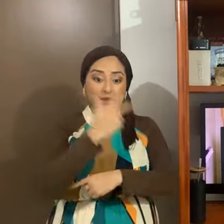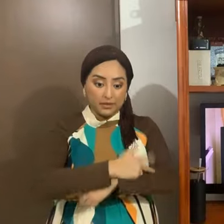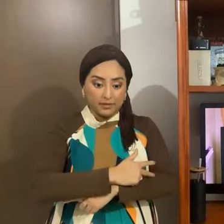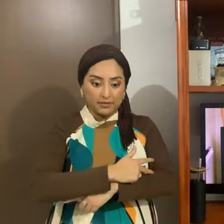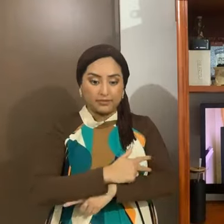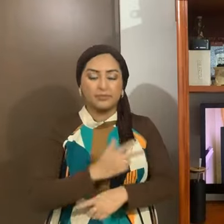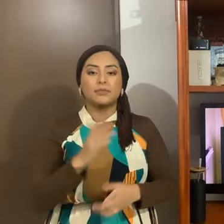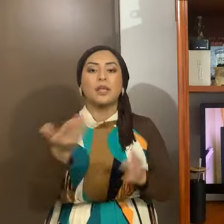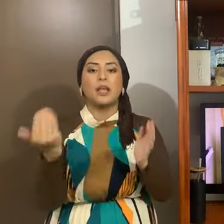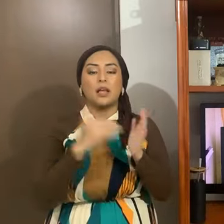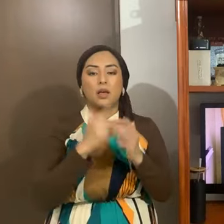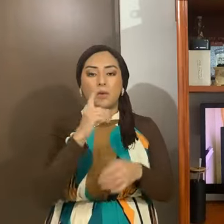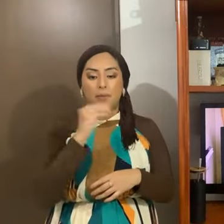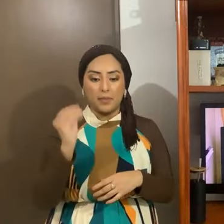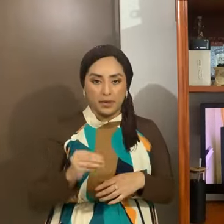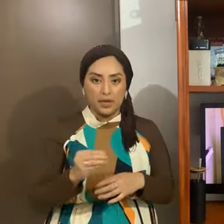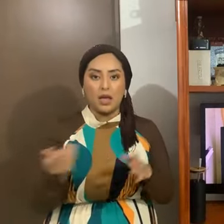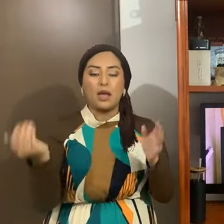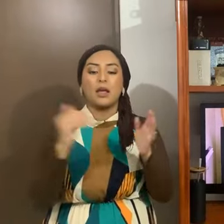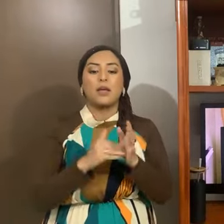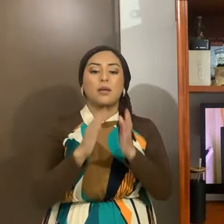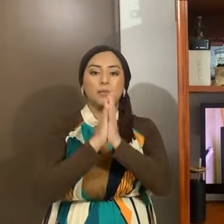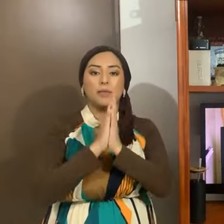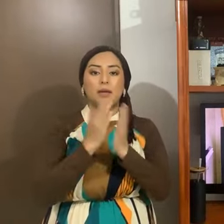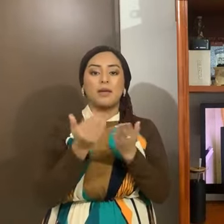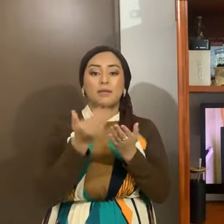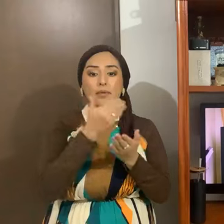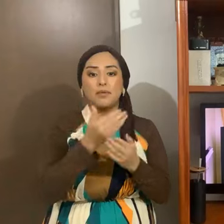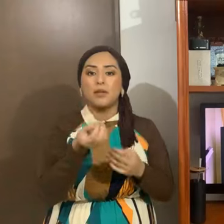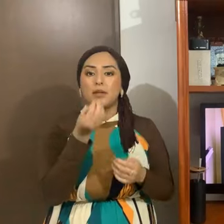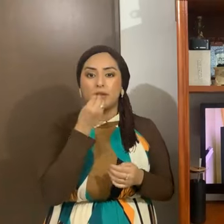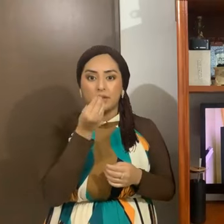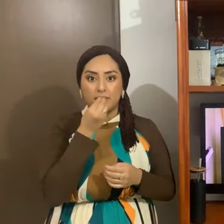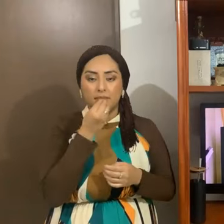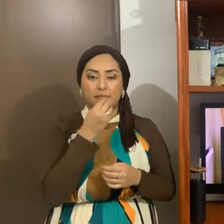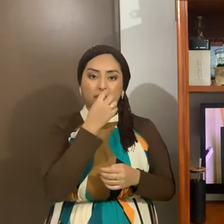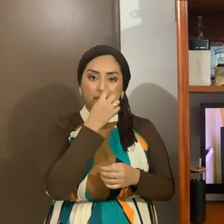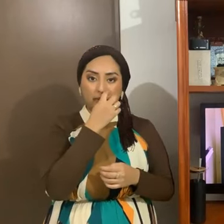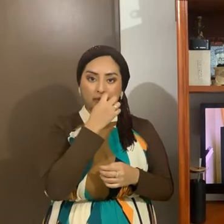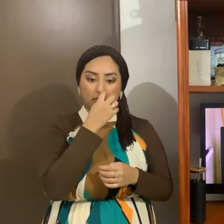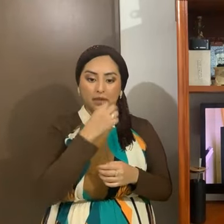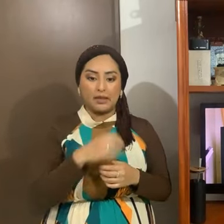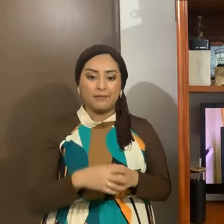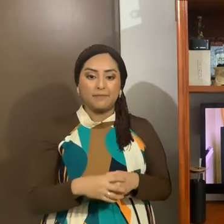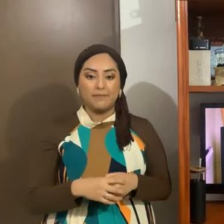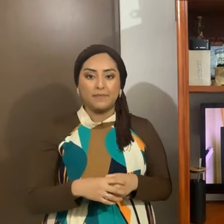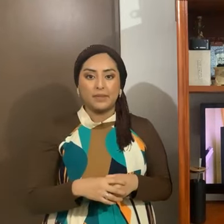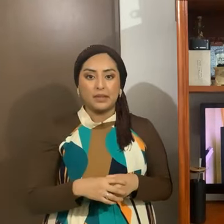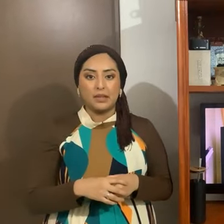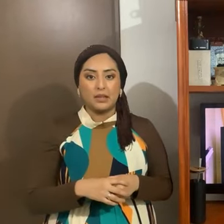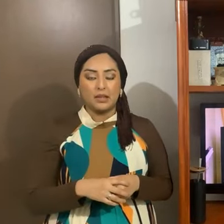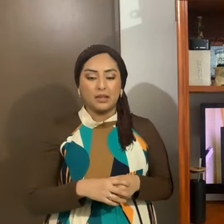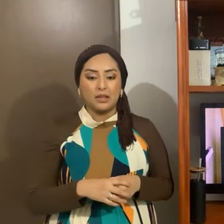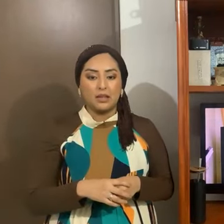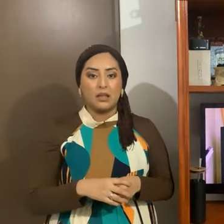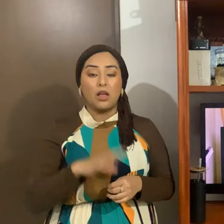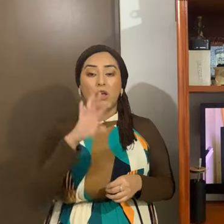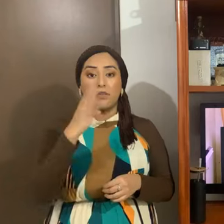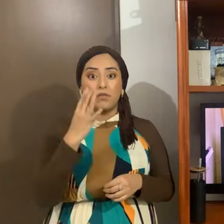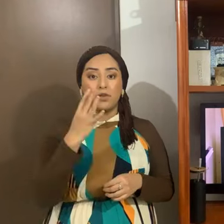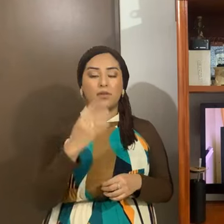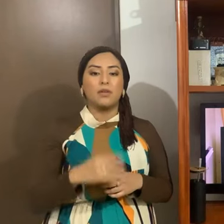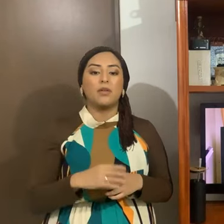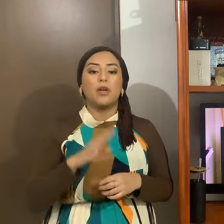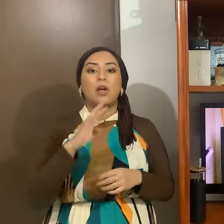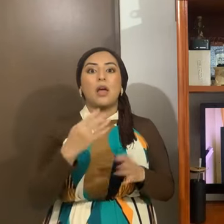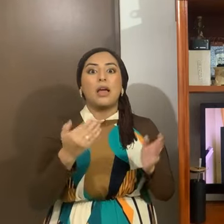día, otro 1%. Otra oración antes de tomar mis alimentos, además de la oración de los alimentos. Al cuarto día,